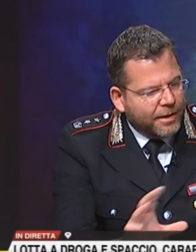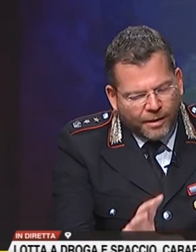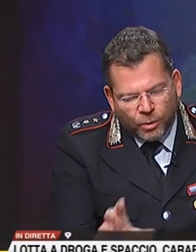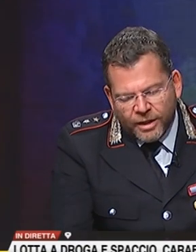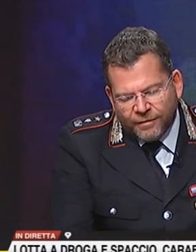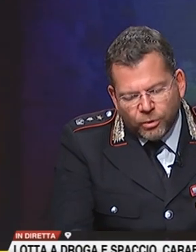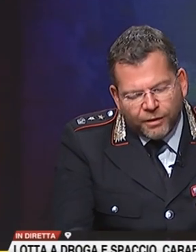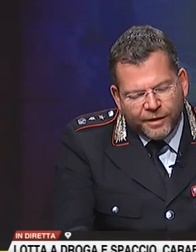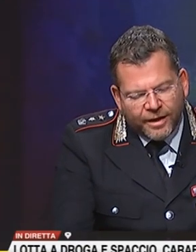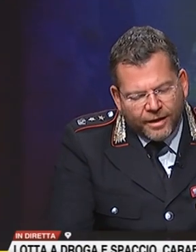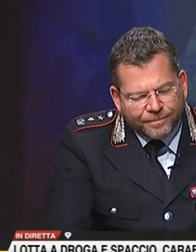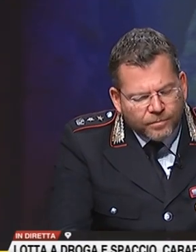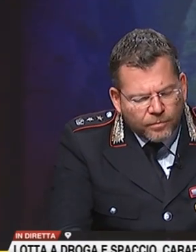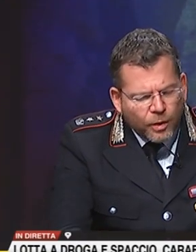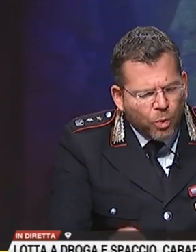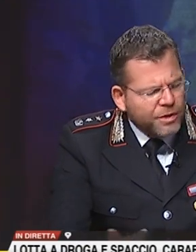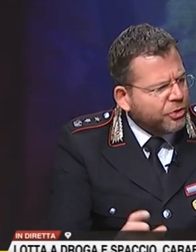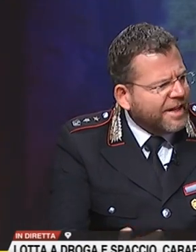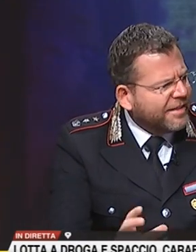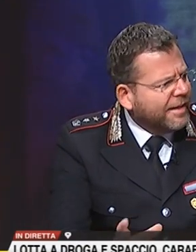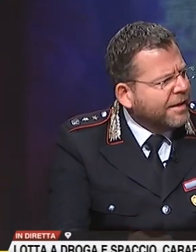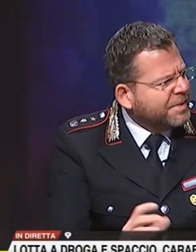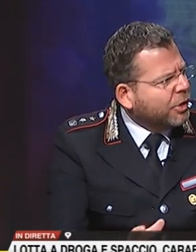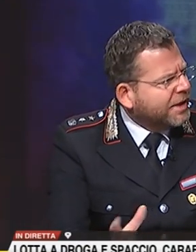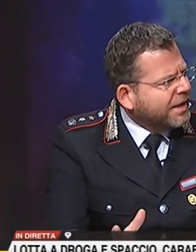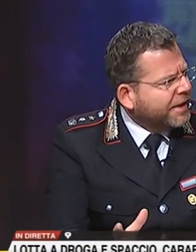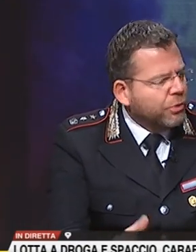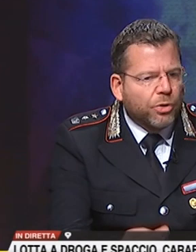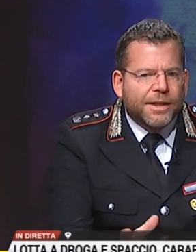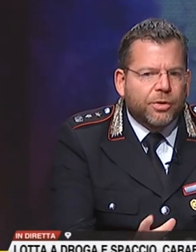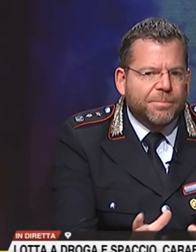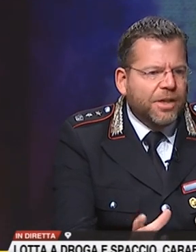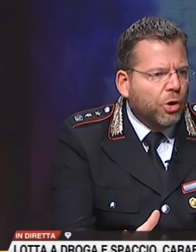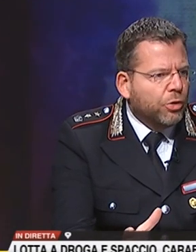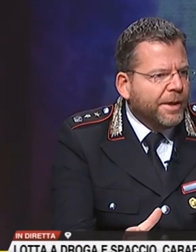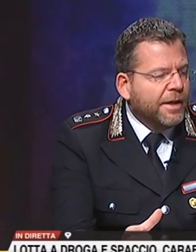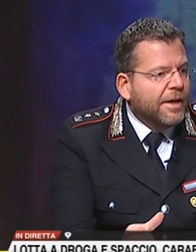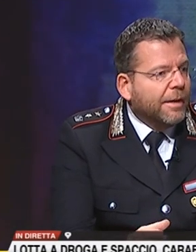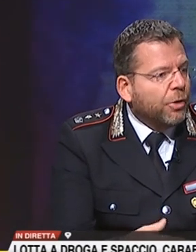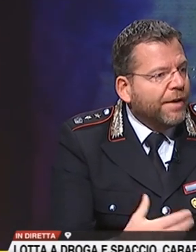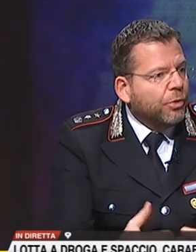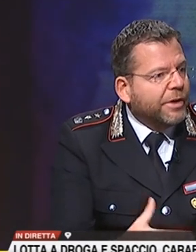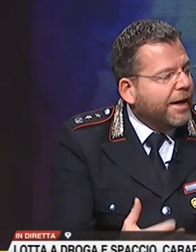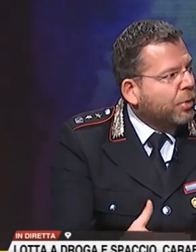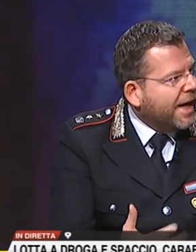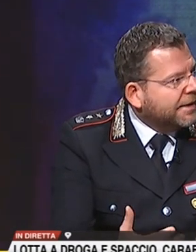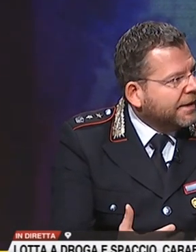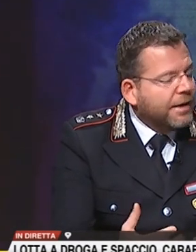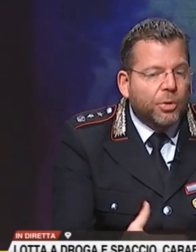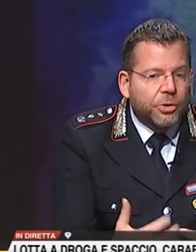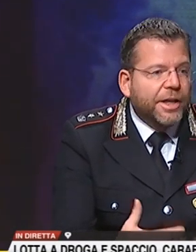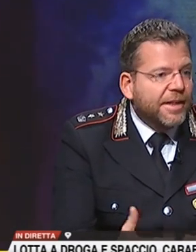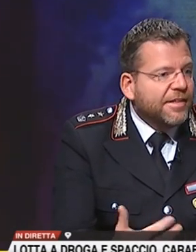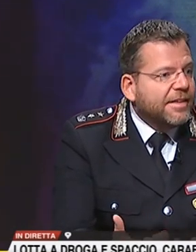sintetiche che per quelli che vengono definite le nuove sostanze psicoattive, che non sono altro che psicotropi, che però vengono rielaborati